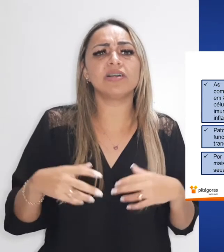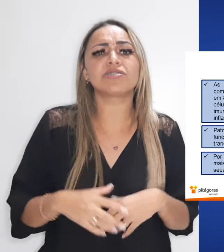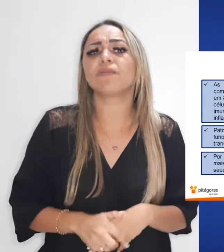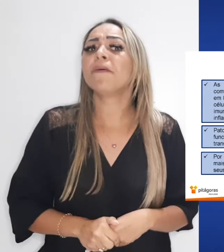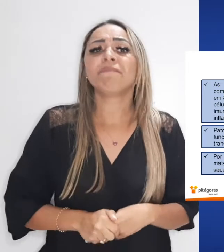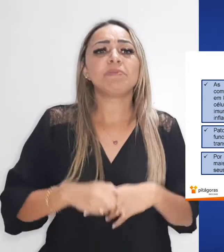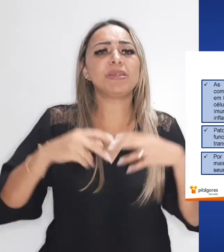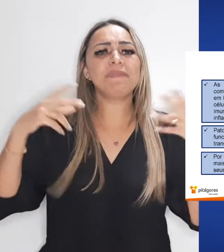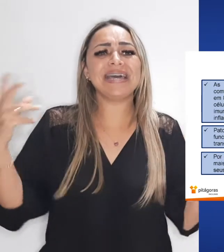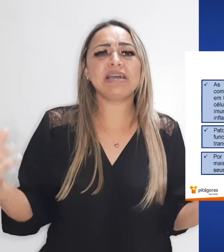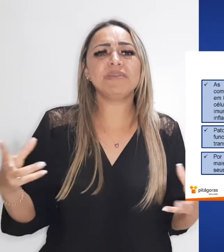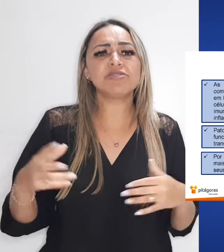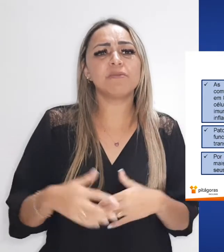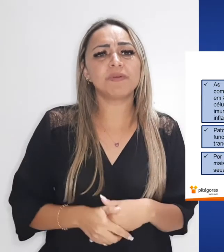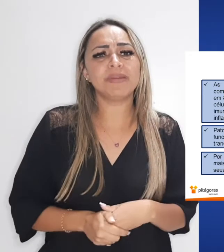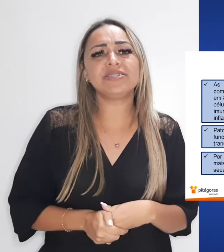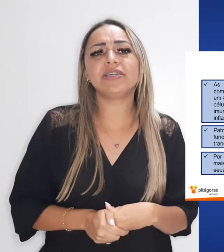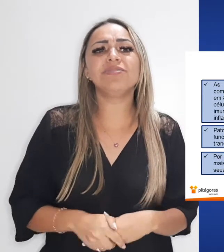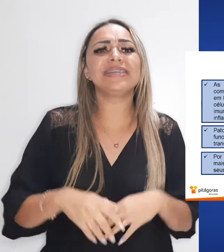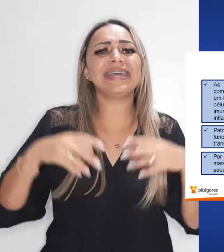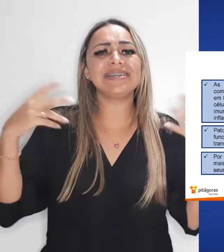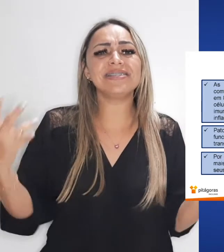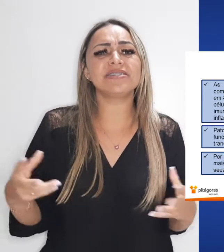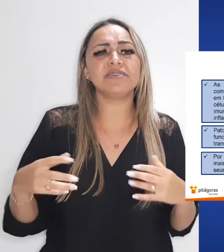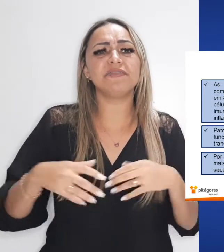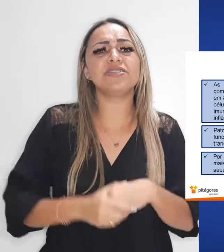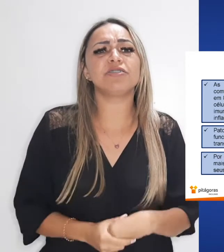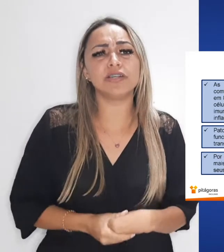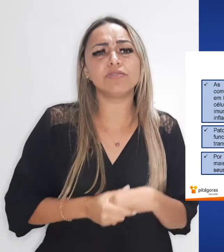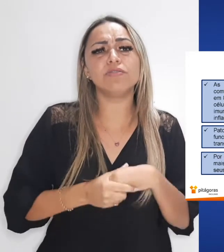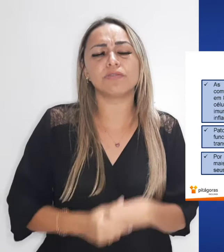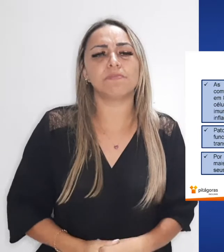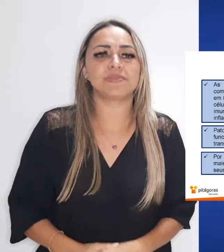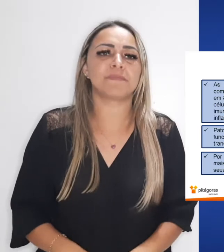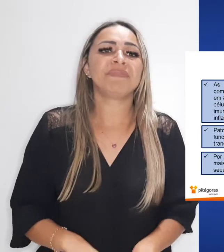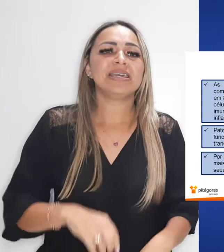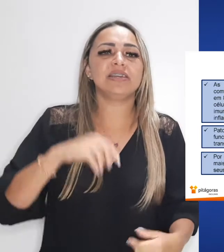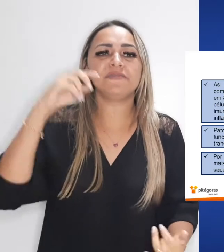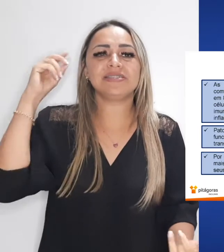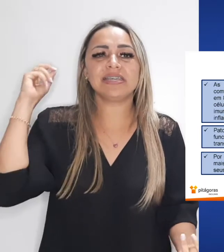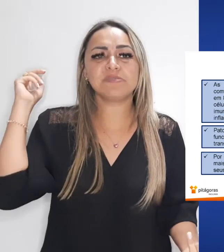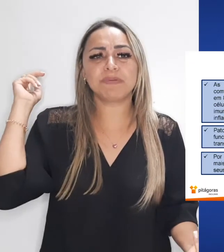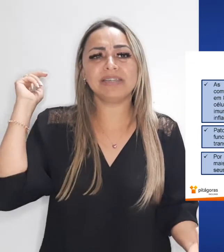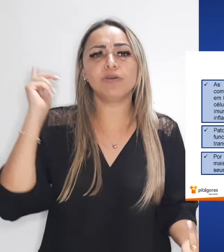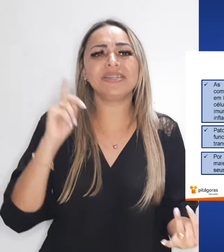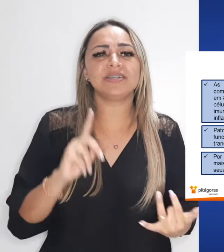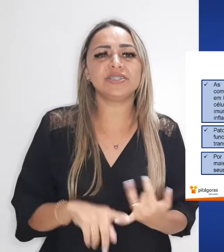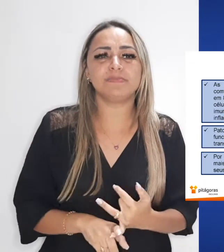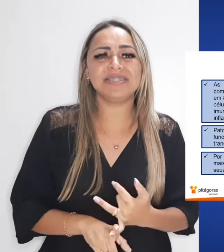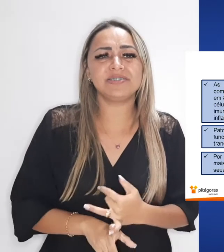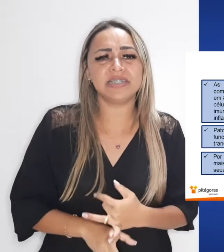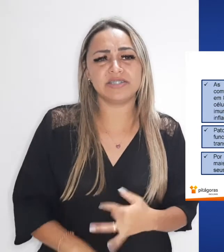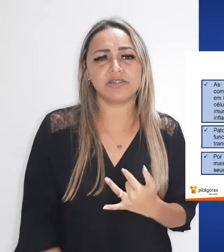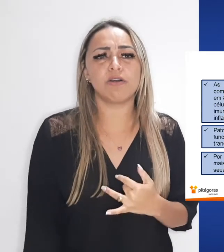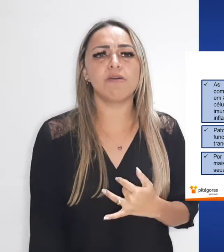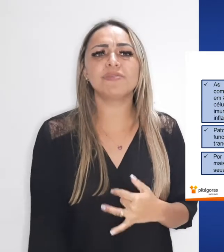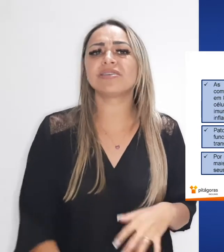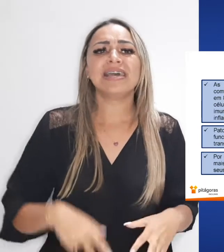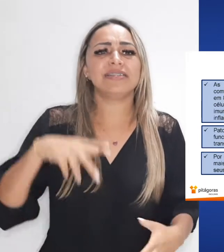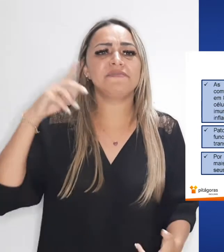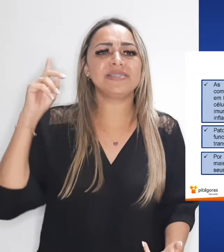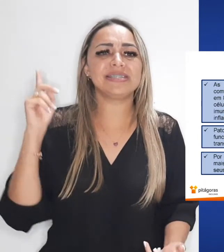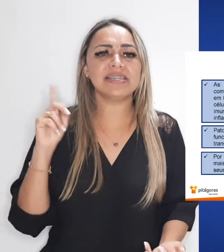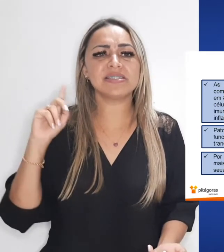imunológico primariamente comprometido, que ainda se divide em 8 grupos. deficiências predominantemente de